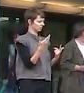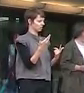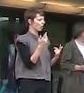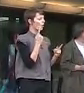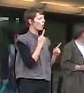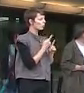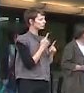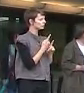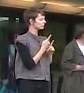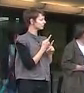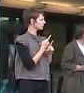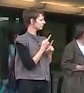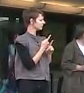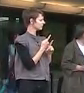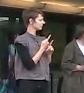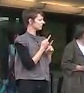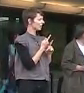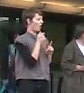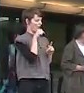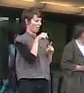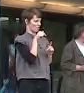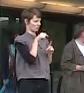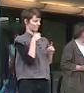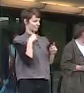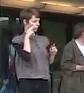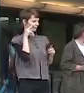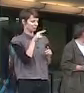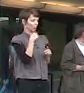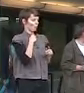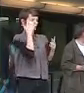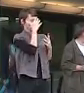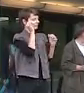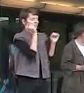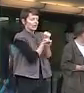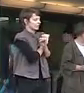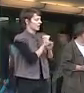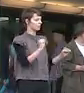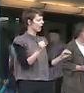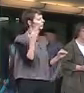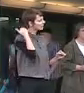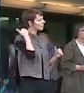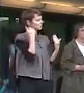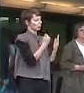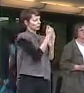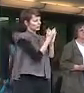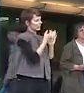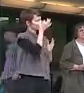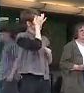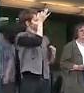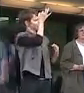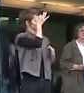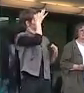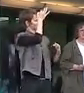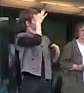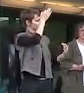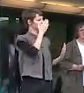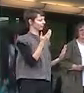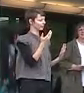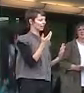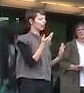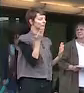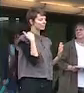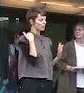anderem, die aus heutiger Sicht unvorstellbar lautlose Umpolung